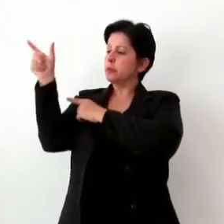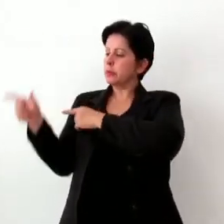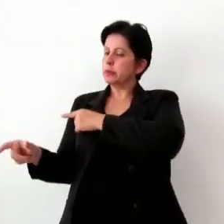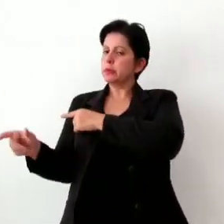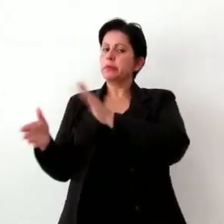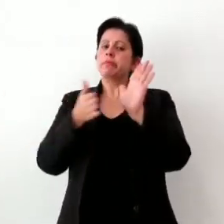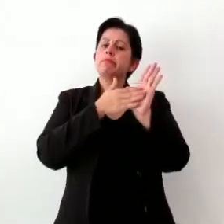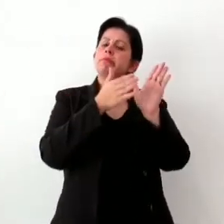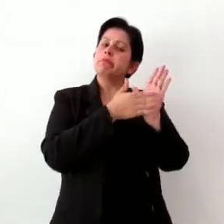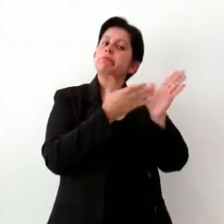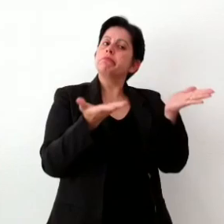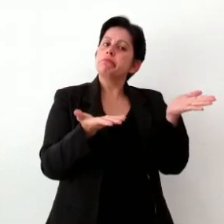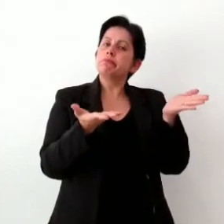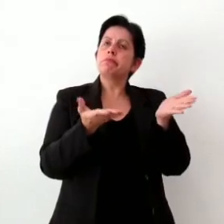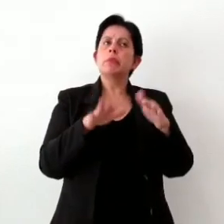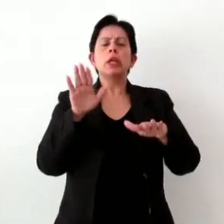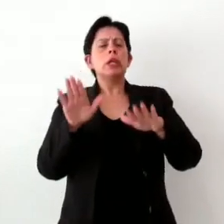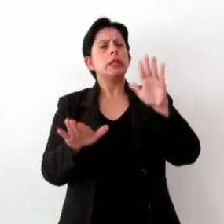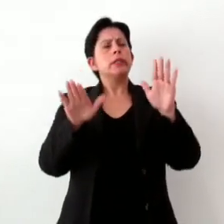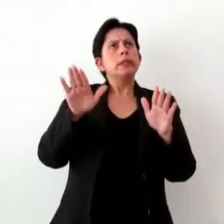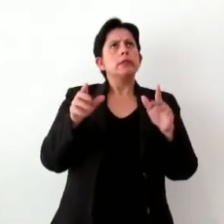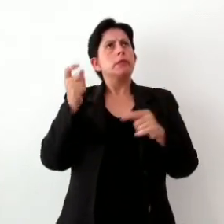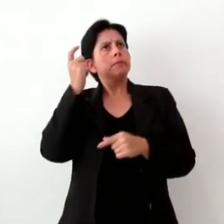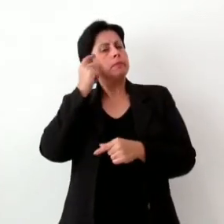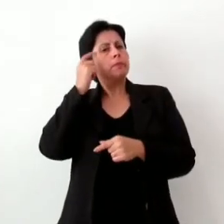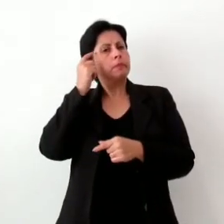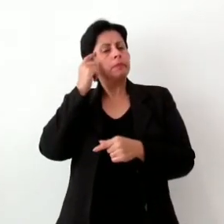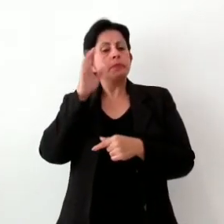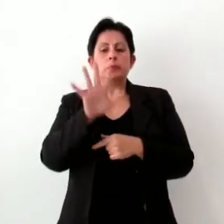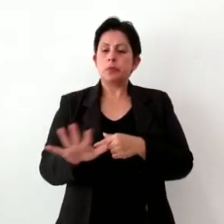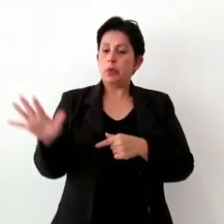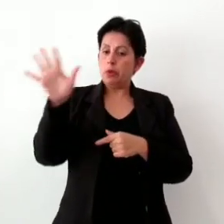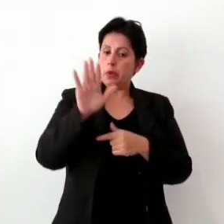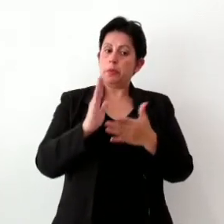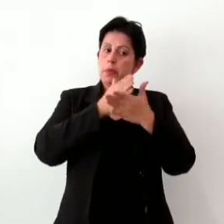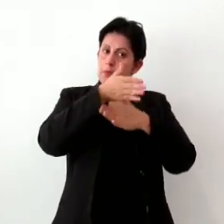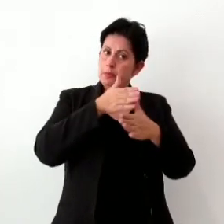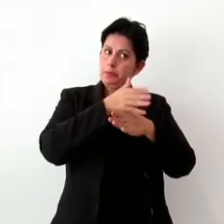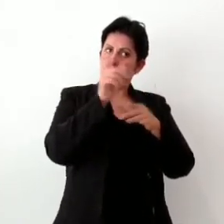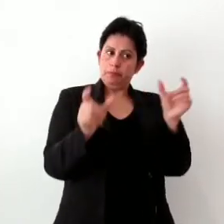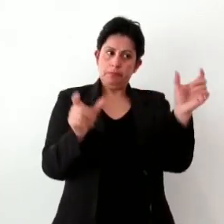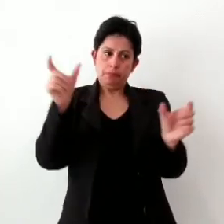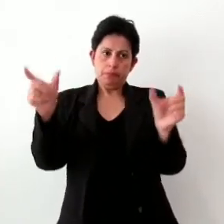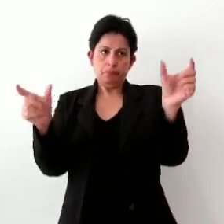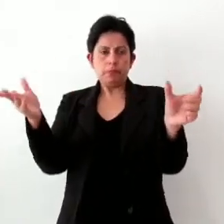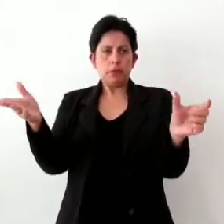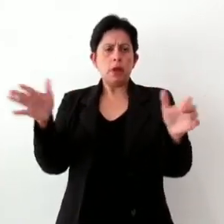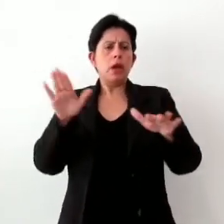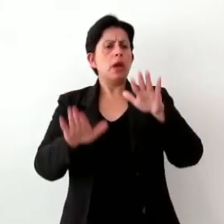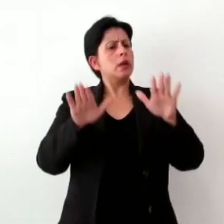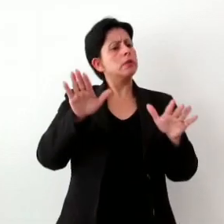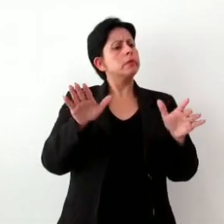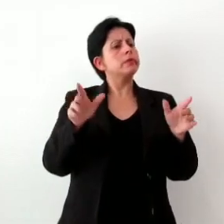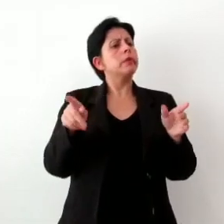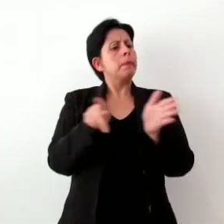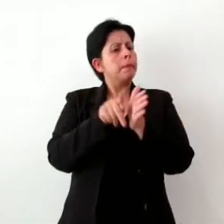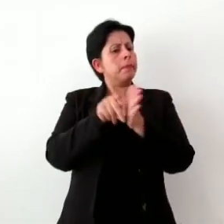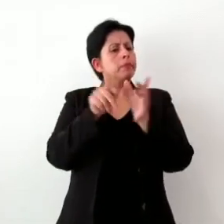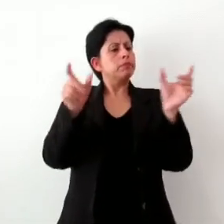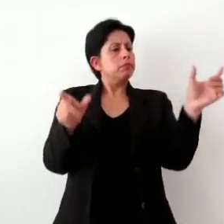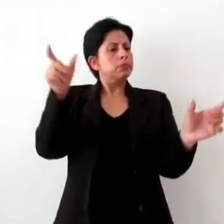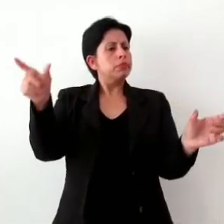E muitas vezes, né, se a gente pensar no campo da participação também do público, muitas vezes é o público que coloca ao